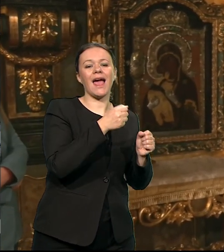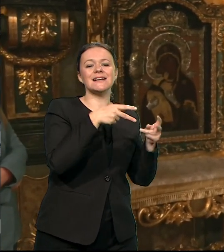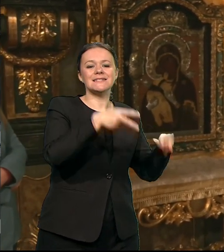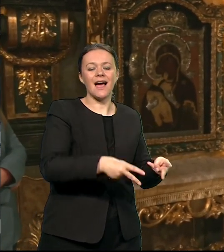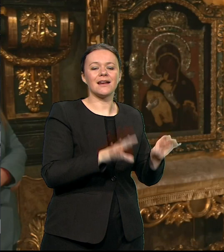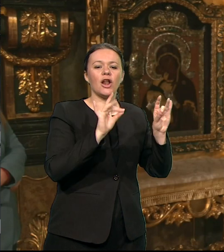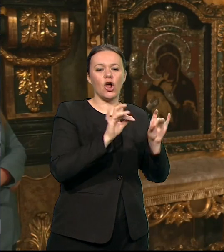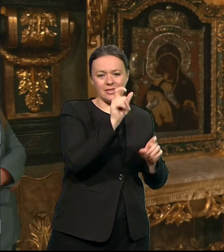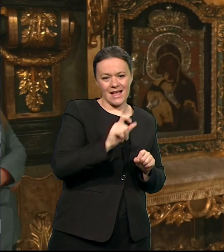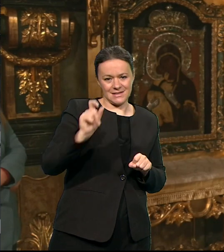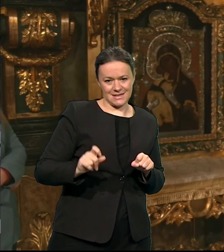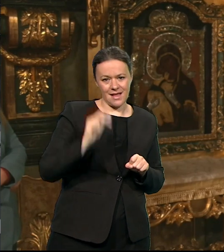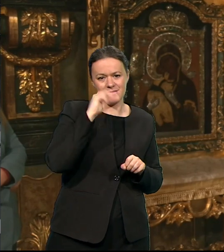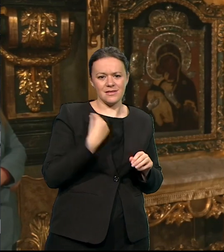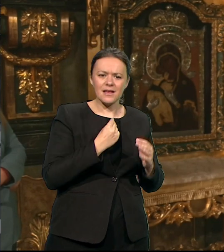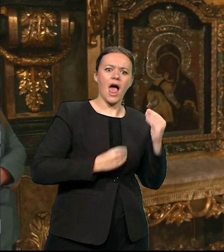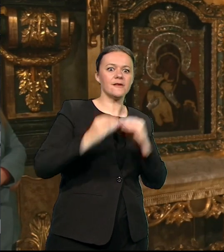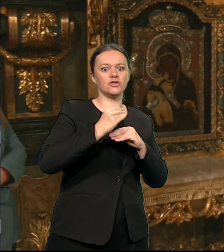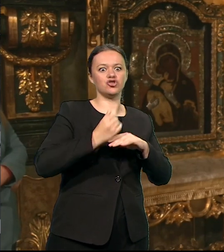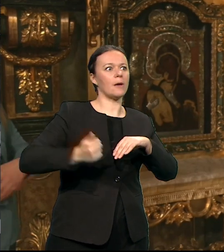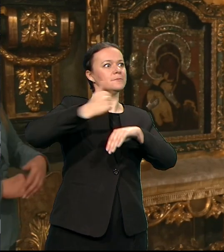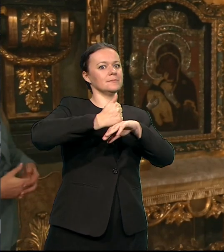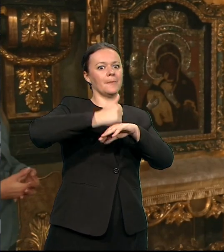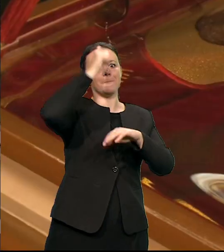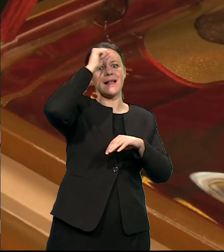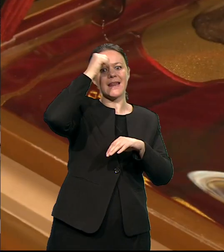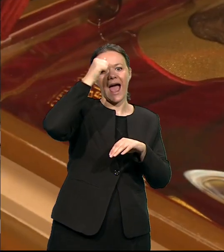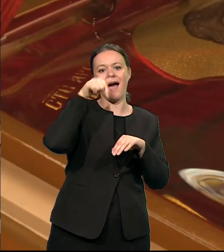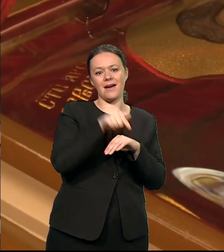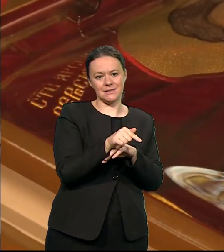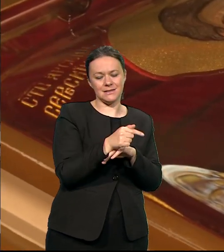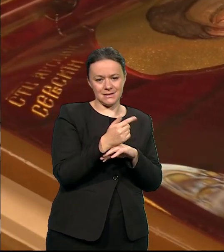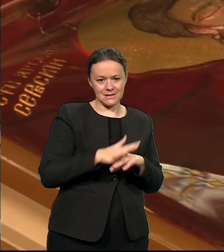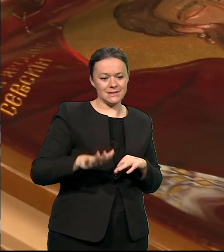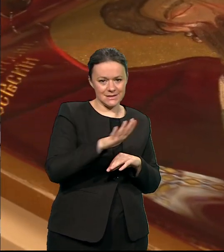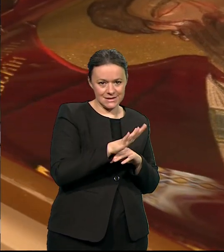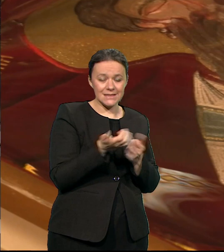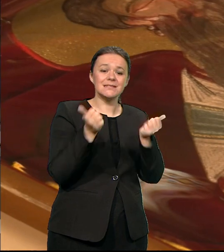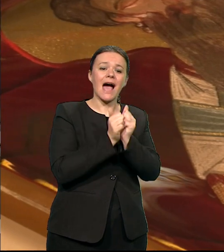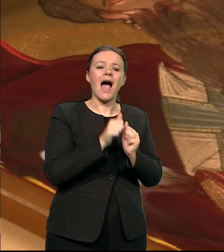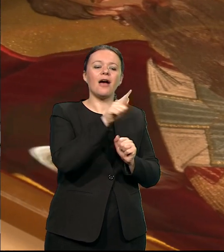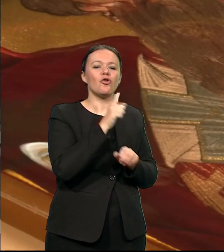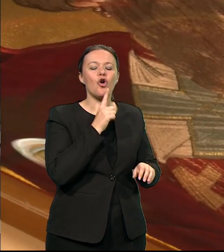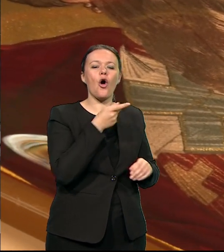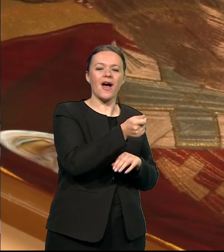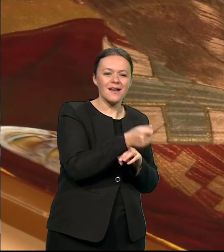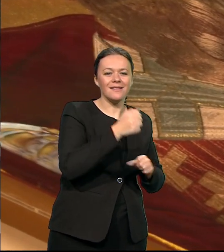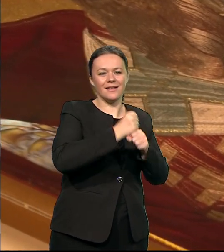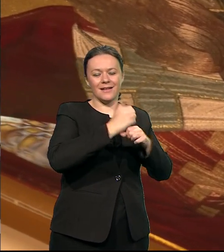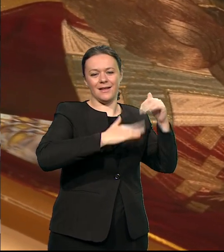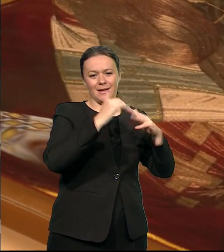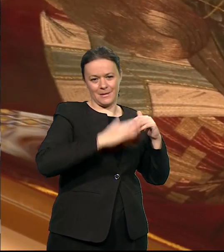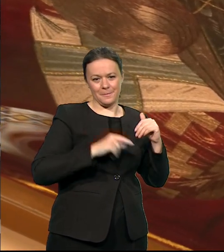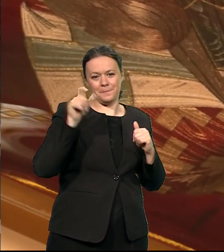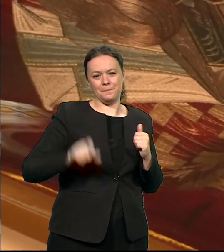toga većina njih su bili mitropoliti i patrijarsi srpski, na čelu sa ktitorom našeg hrama, mitropolitom Pavlom